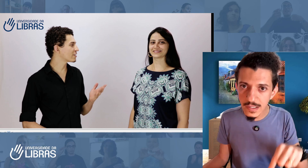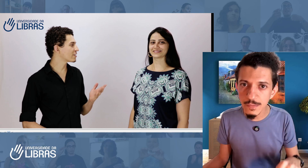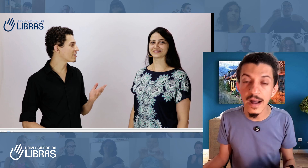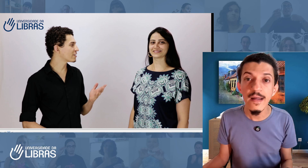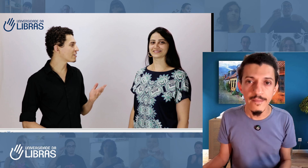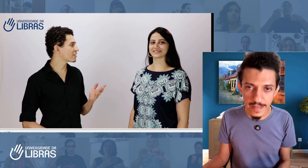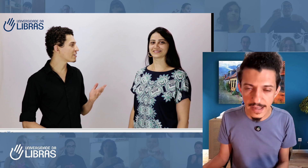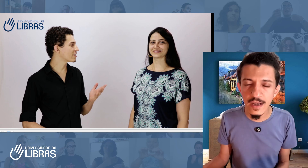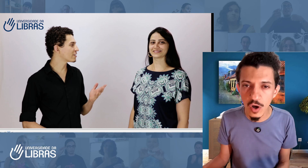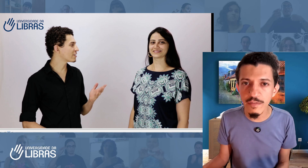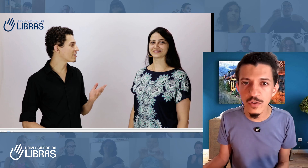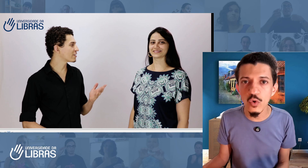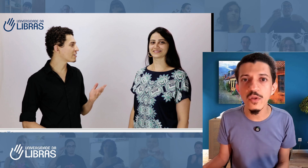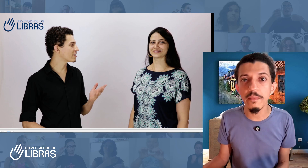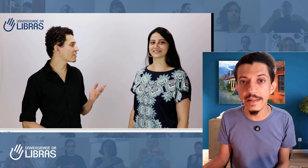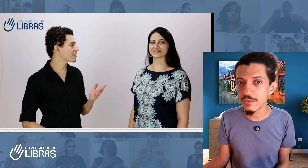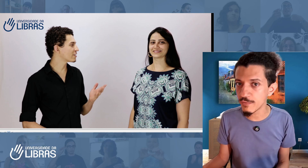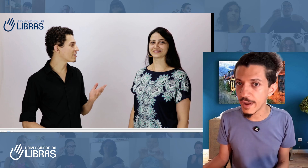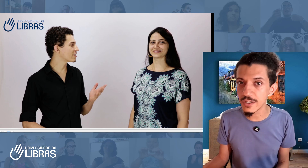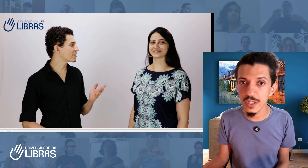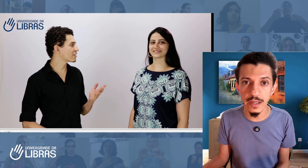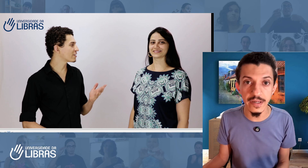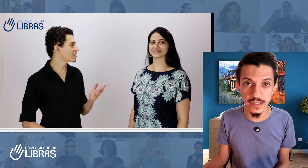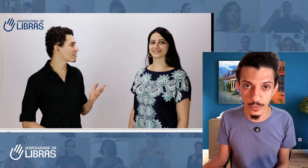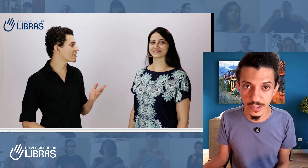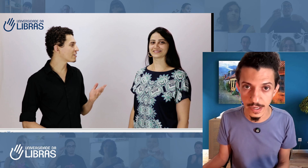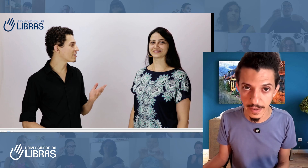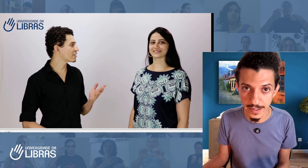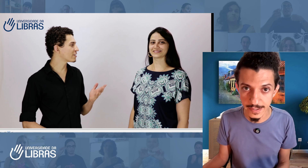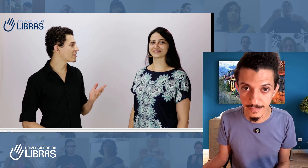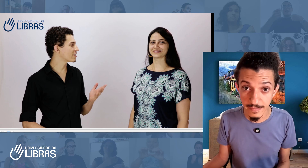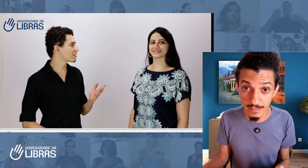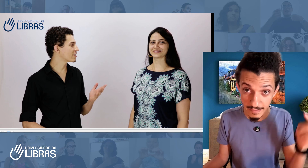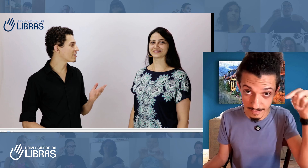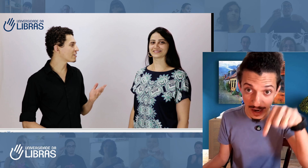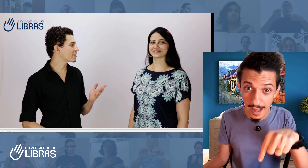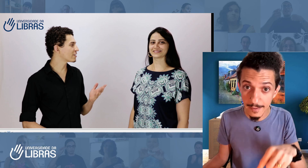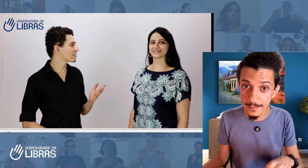e participar dessa nova turma do Método Fluente em Libras em 8 semanas. Vai lá!